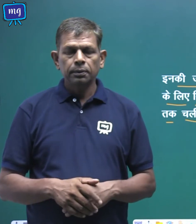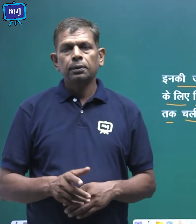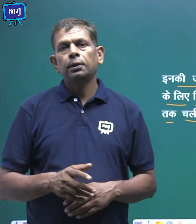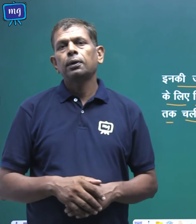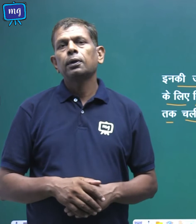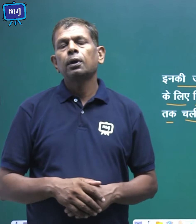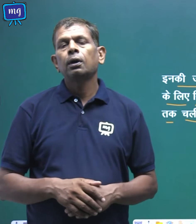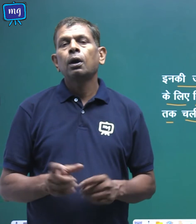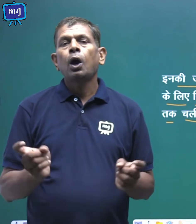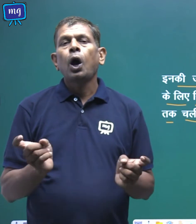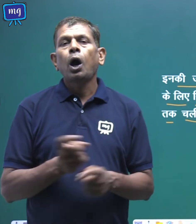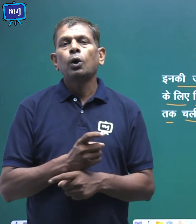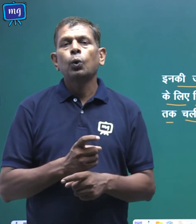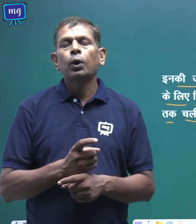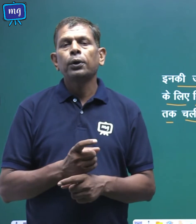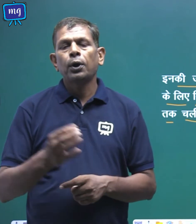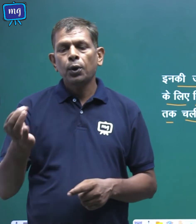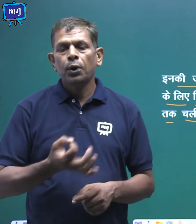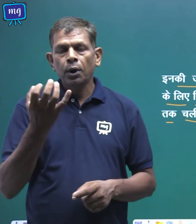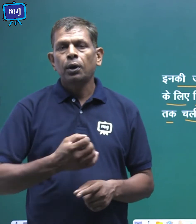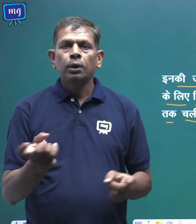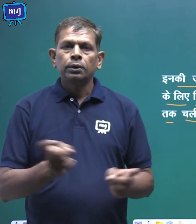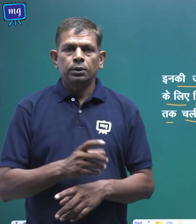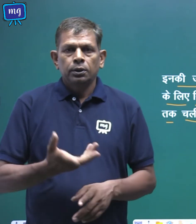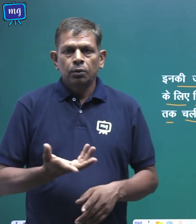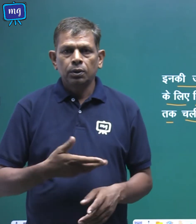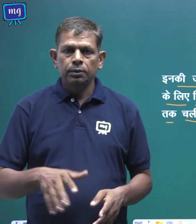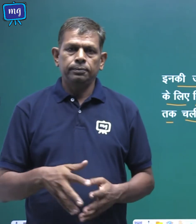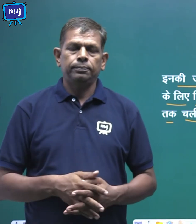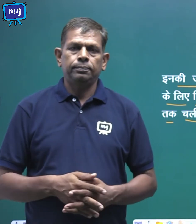कि अनुकूलन क्या होता है।